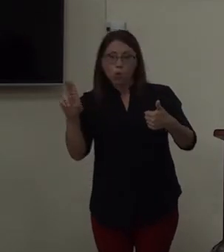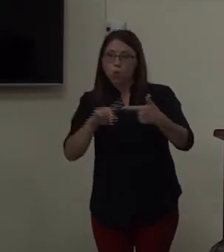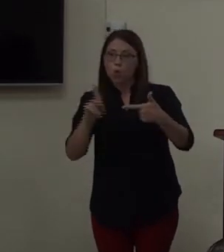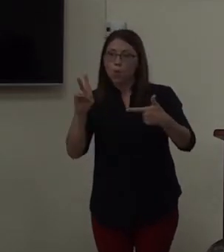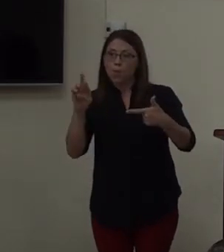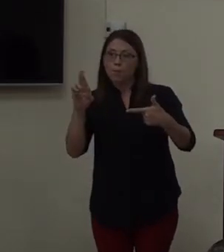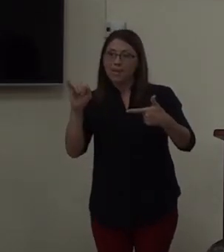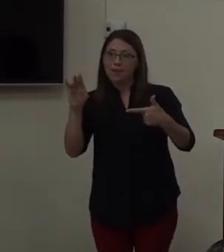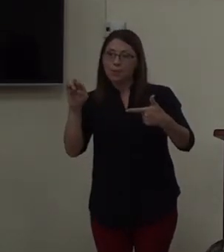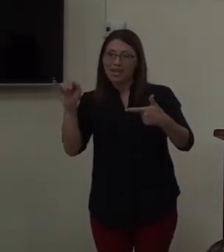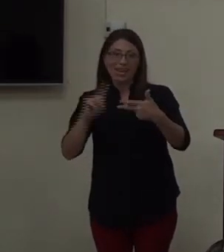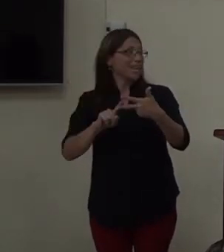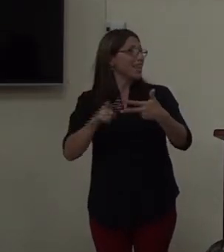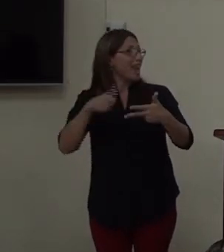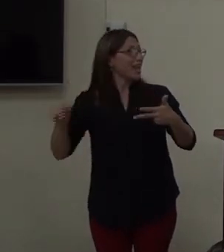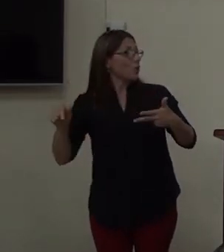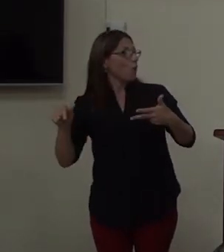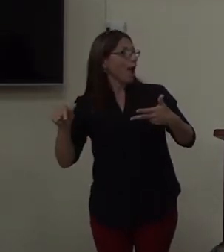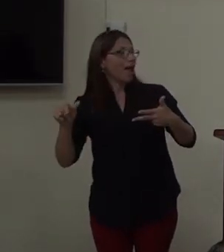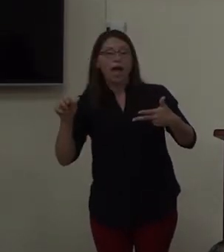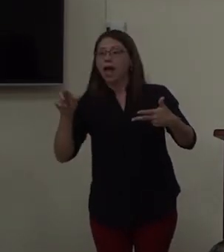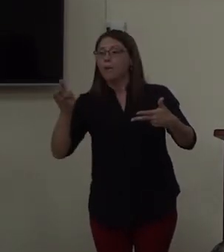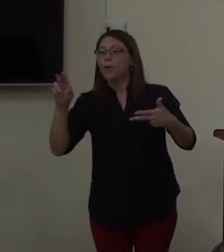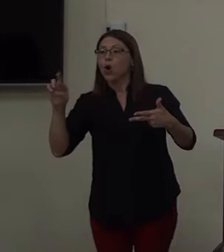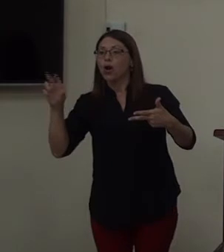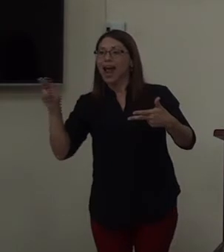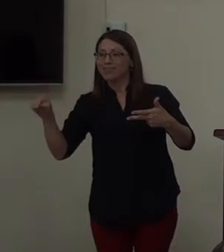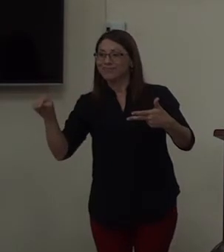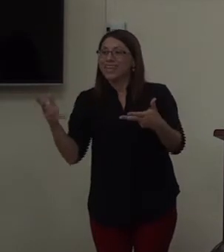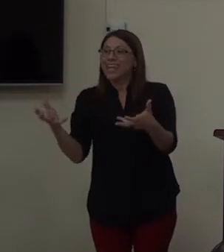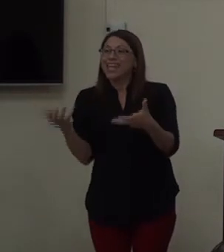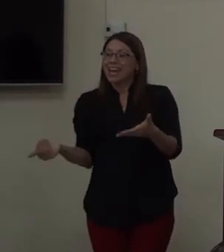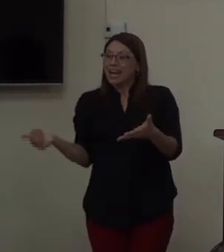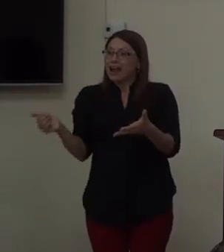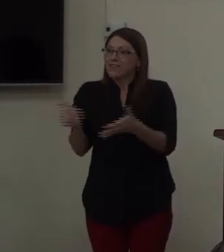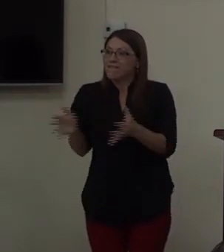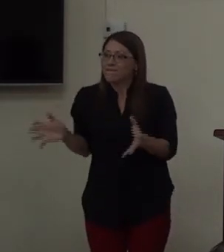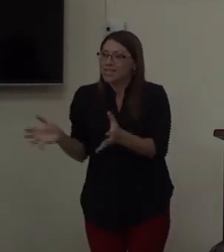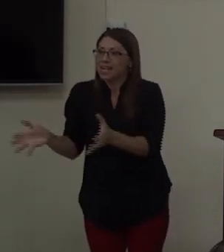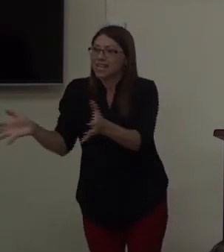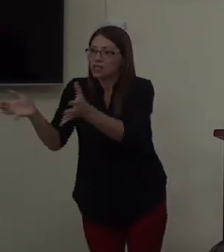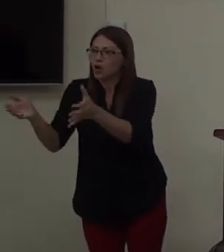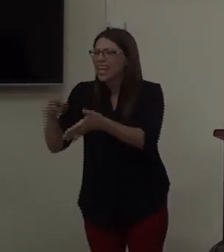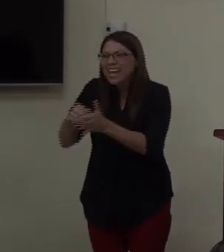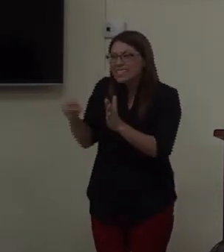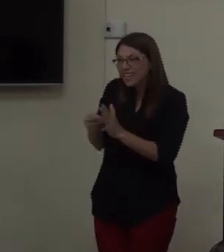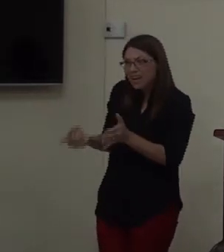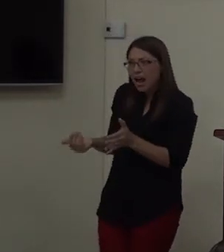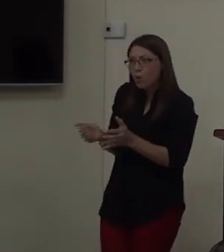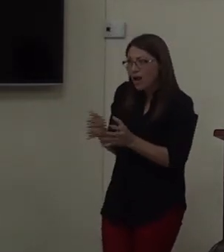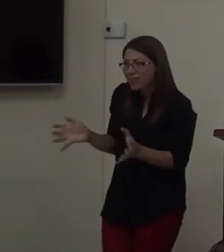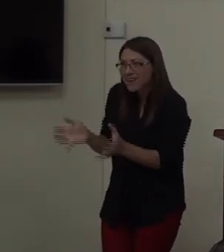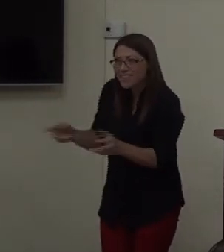de Brolan que quieren la revitalización. Ahora, ¿qué significa la revitalización? De eso vamos a hablar ahora en la segunda parte,